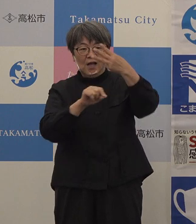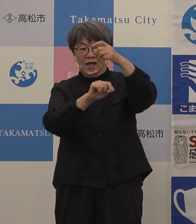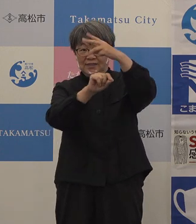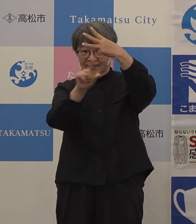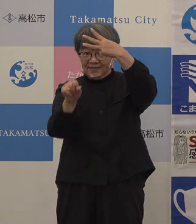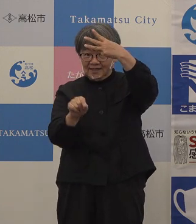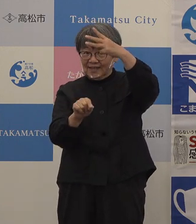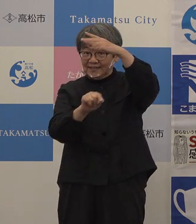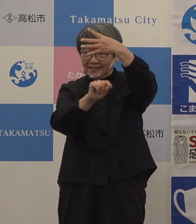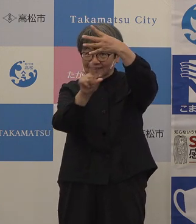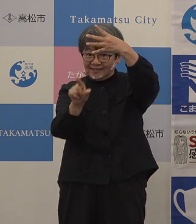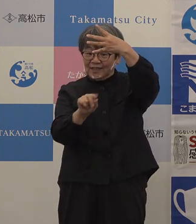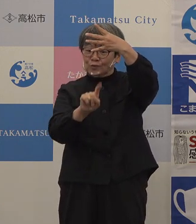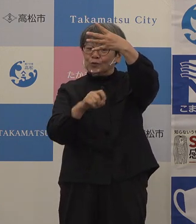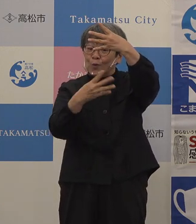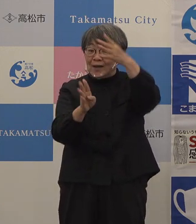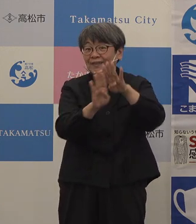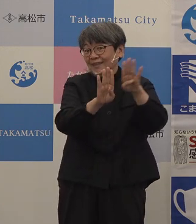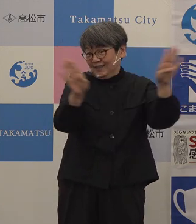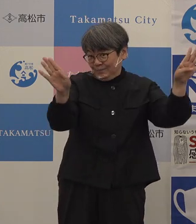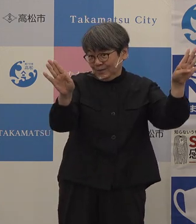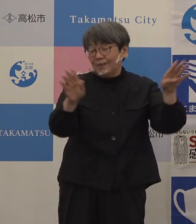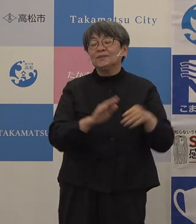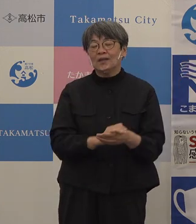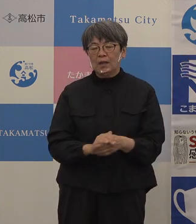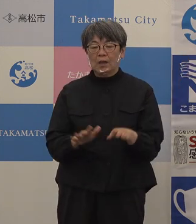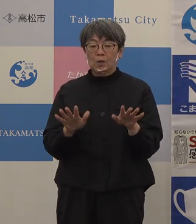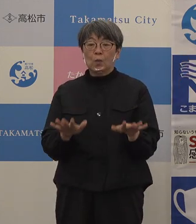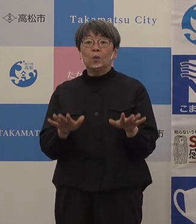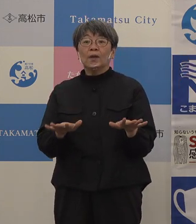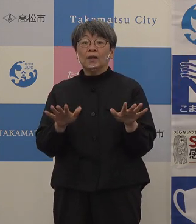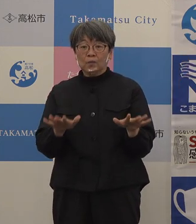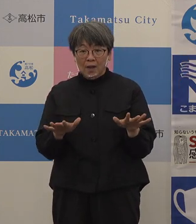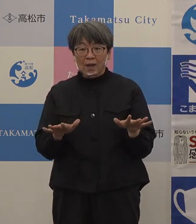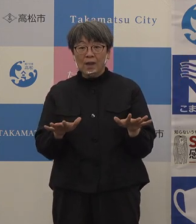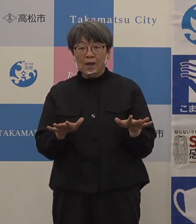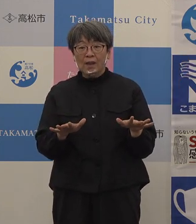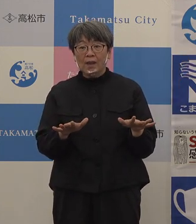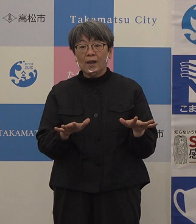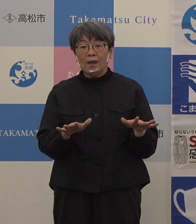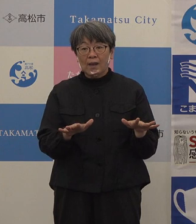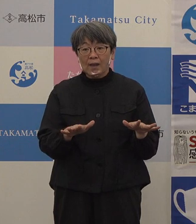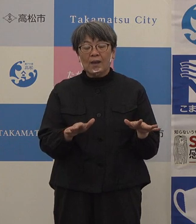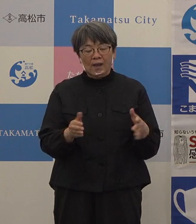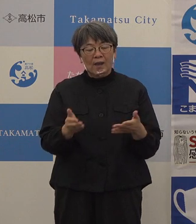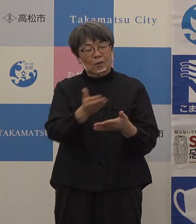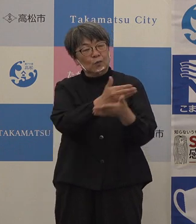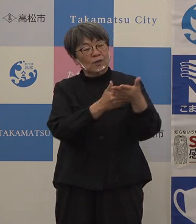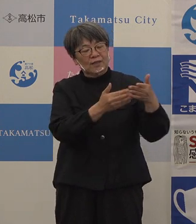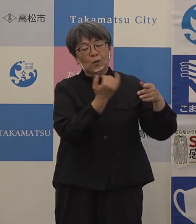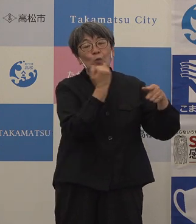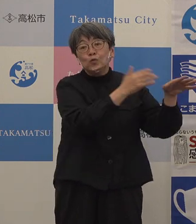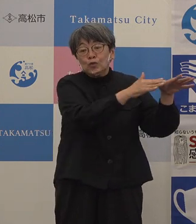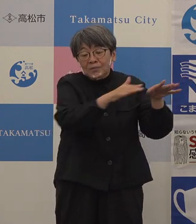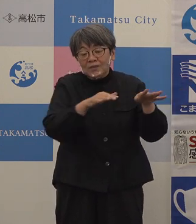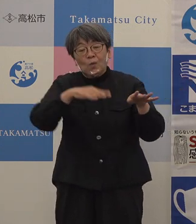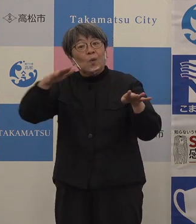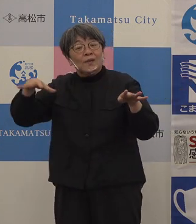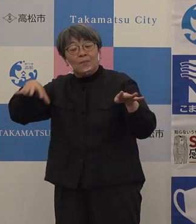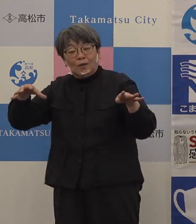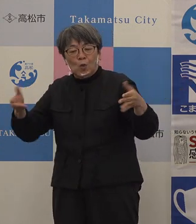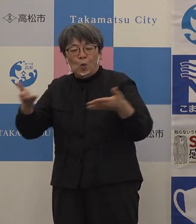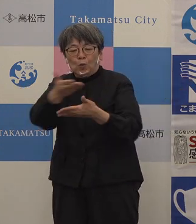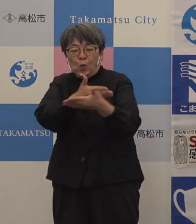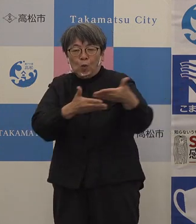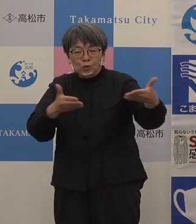開幕して2週間近くが経とうとしています。今回は島と陸地側との交流促進連携強化